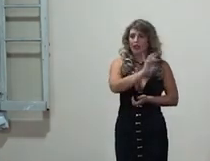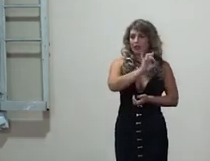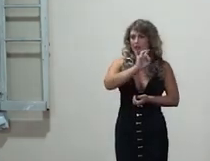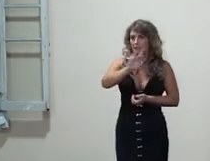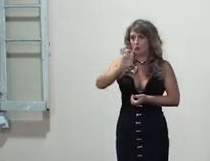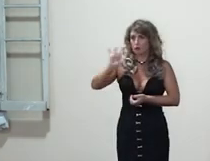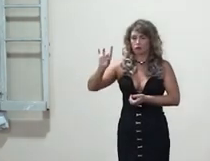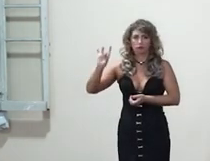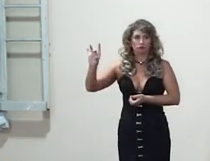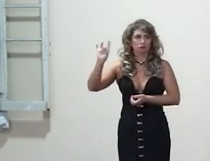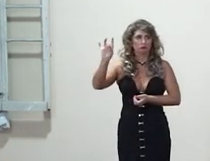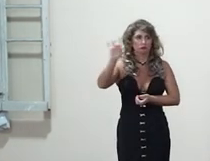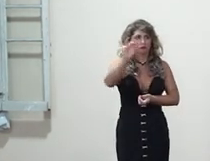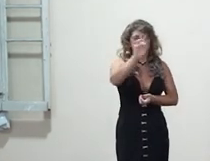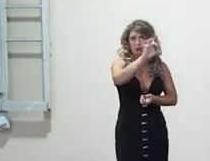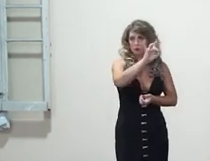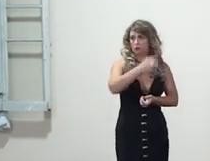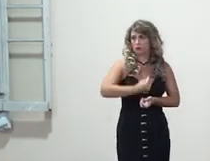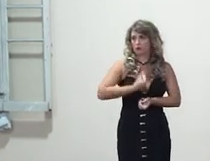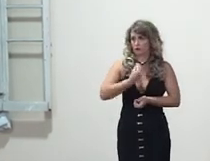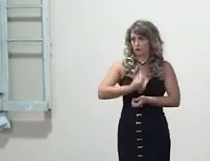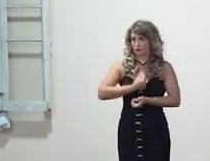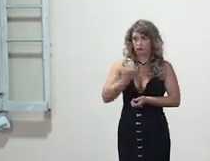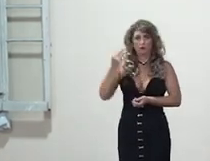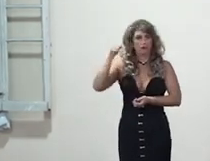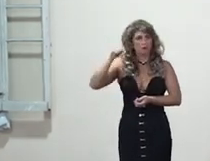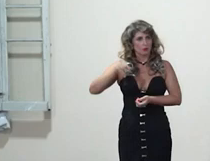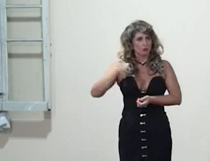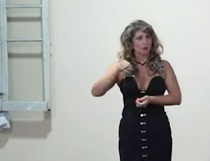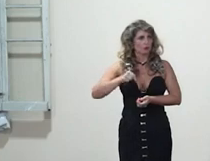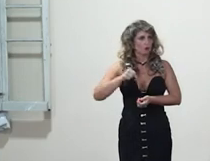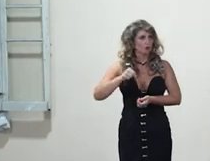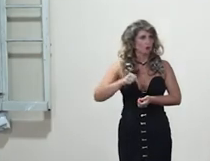de nós, Eduardo, que estamos aqui,